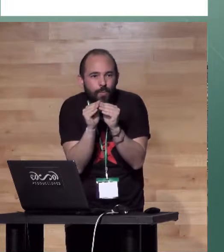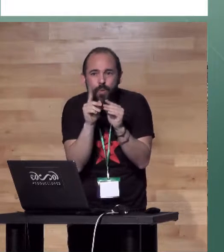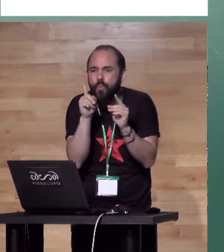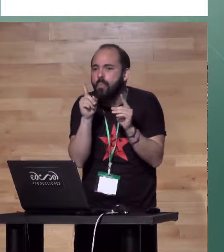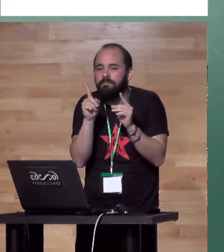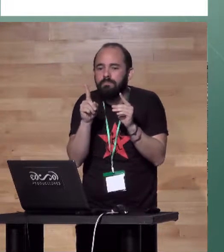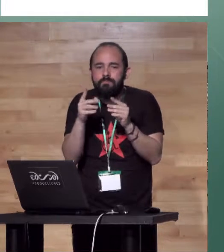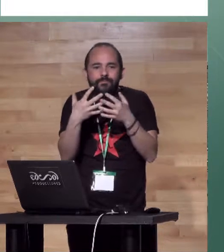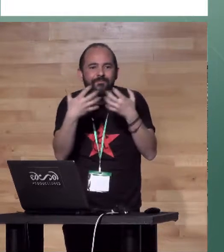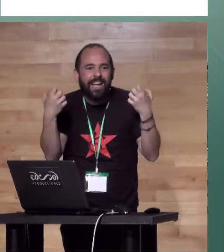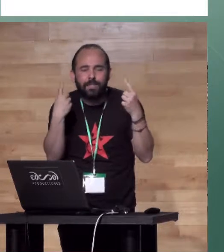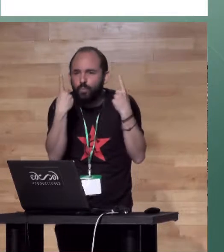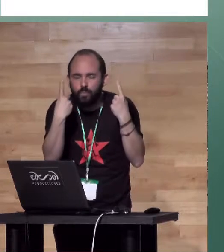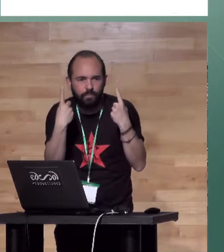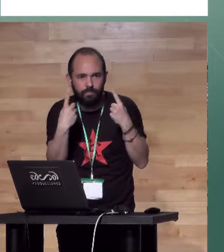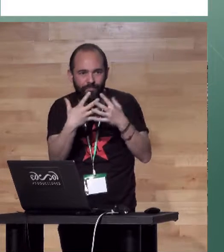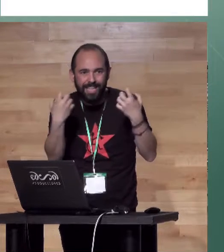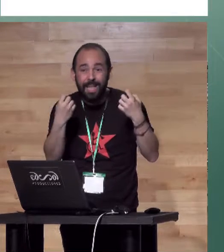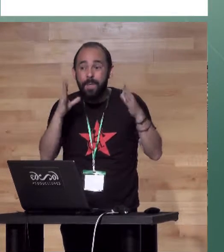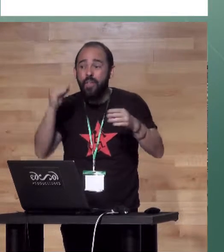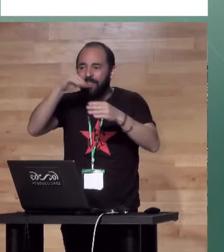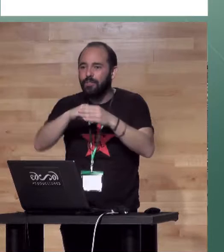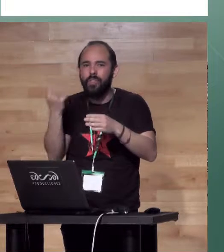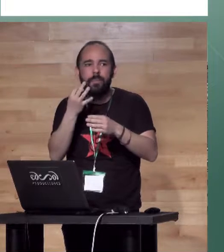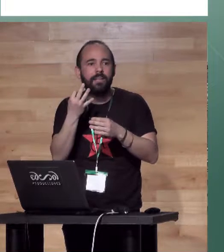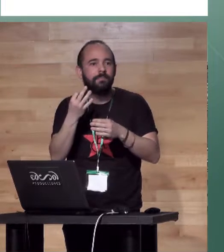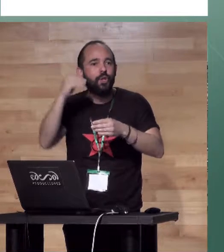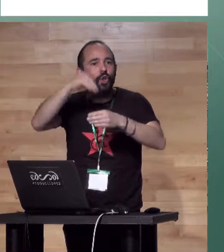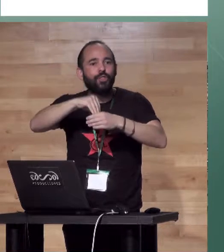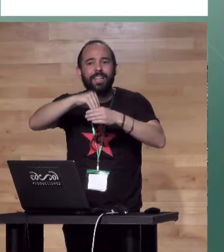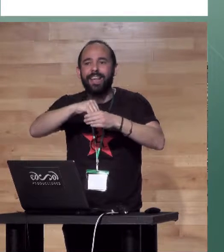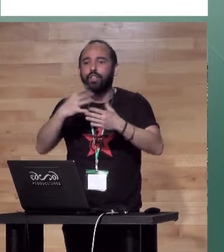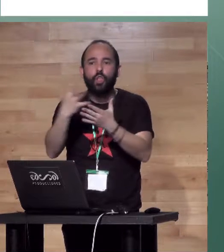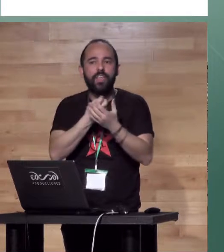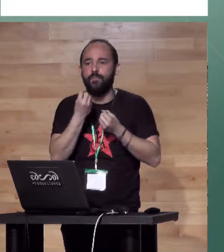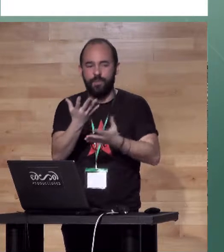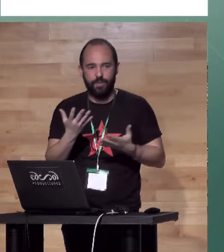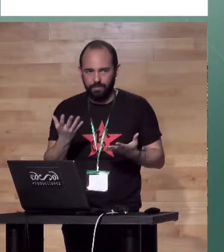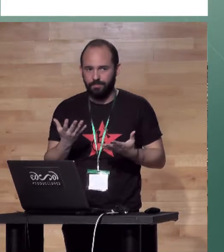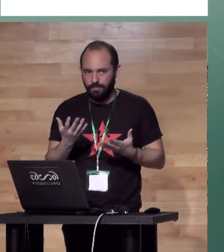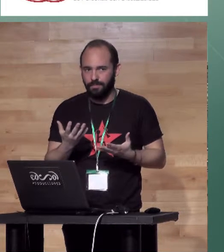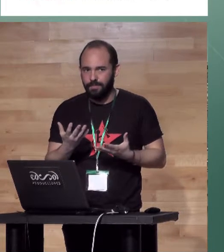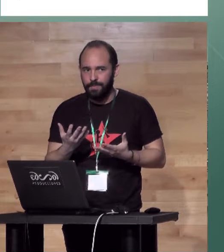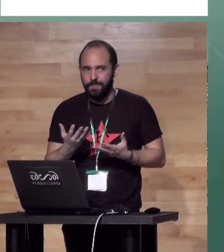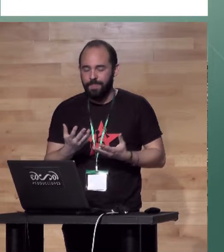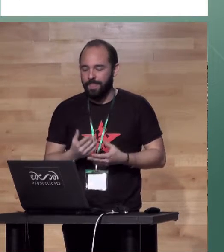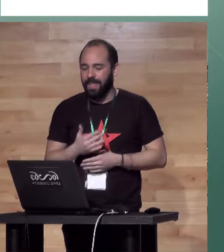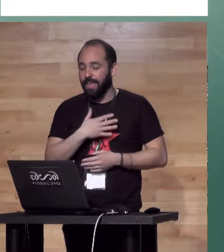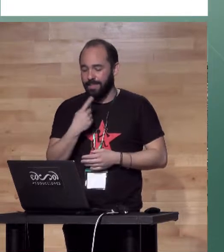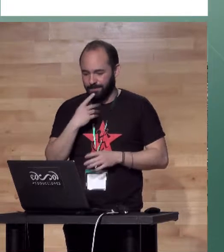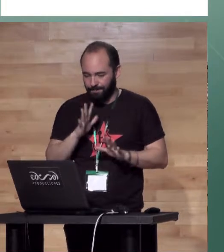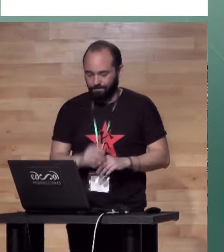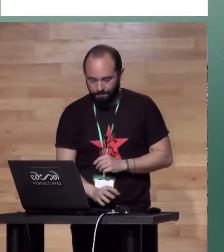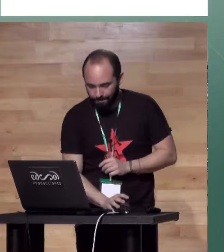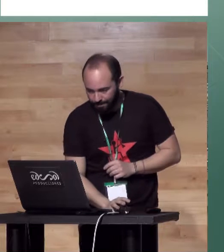un resumen, una frase, puede ser, en la que incluya todo el contenido, toda la información. Es una